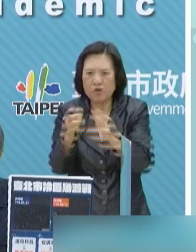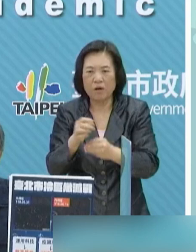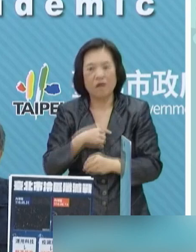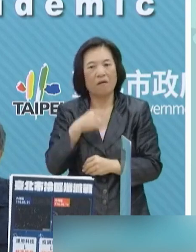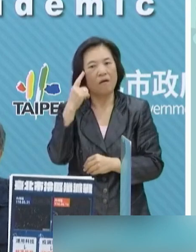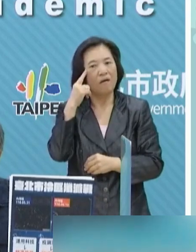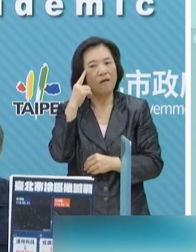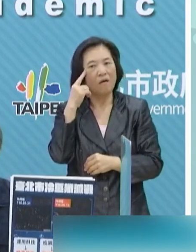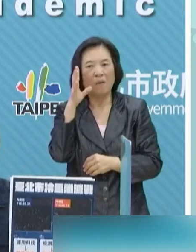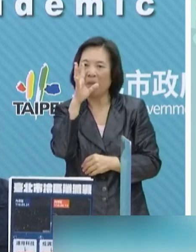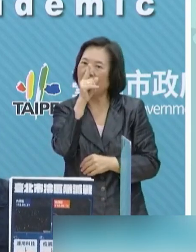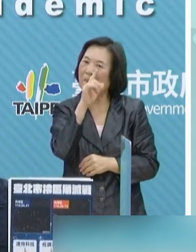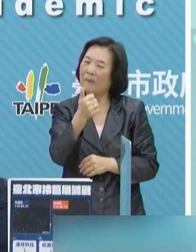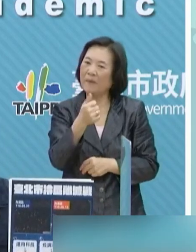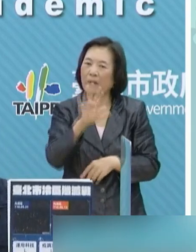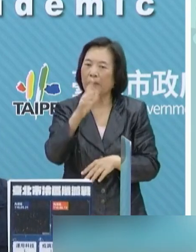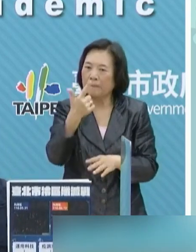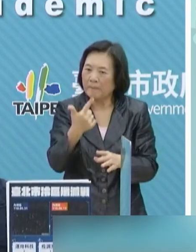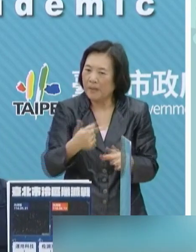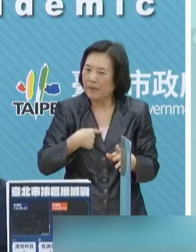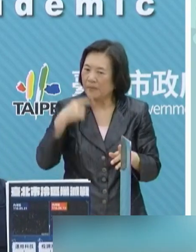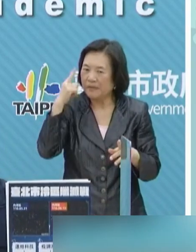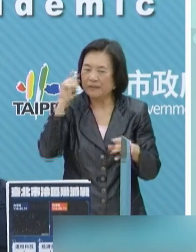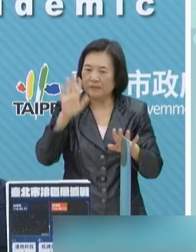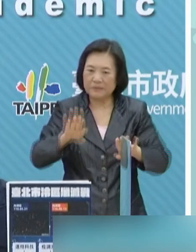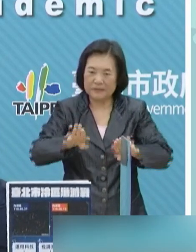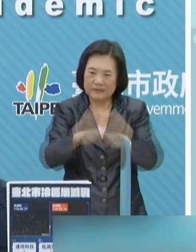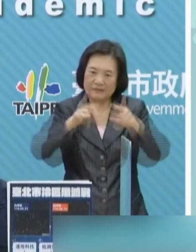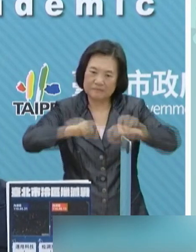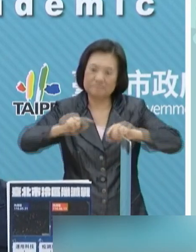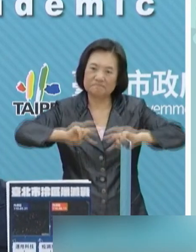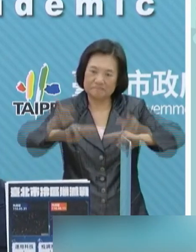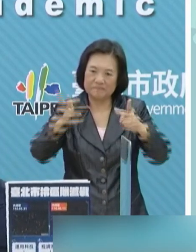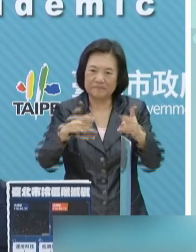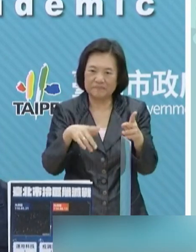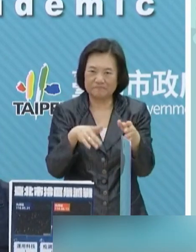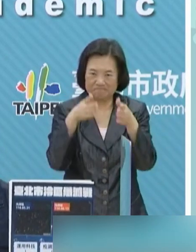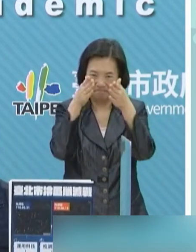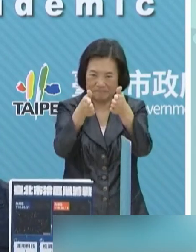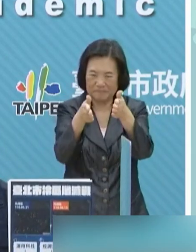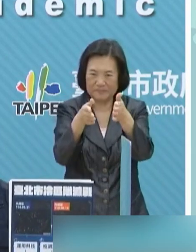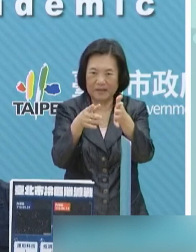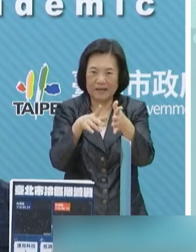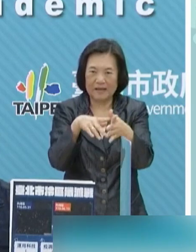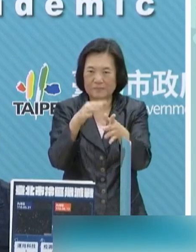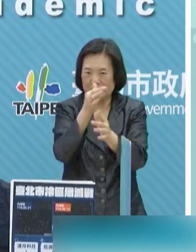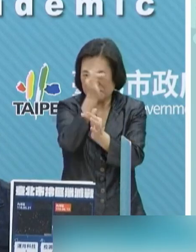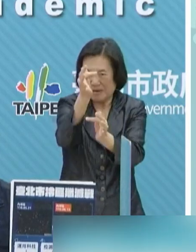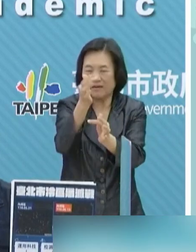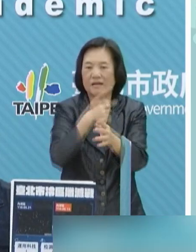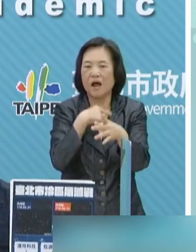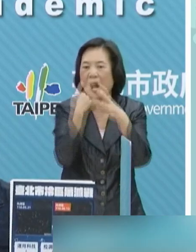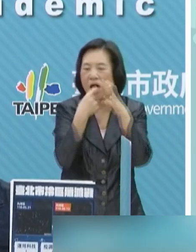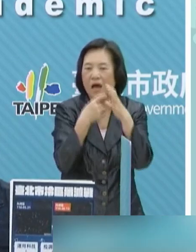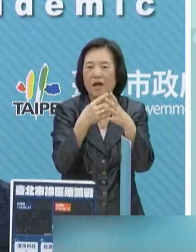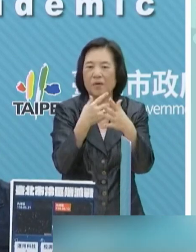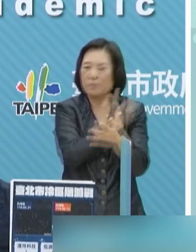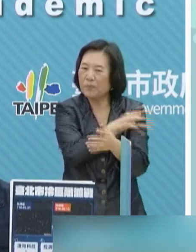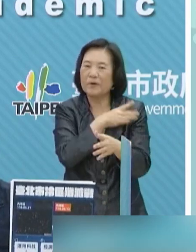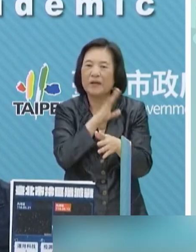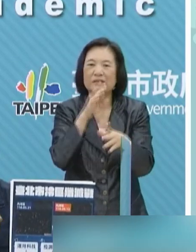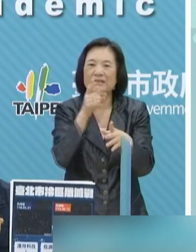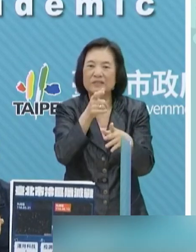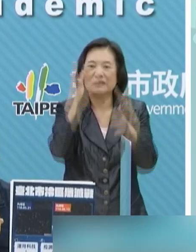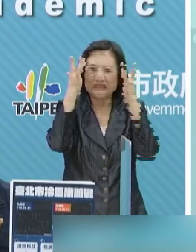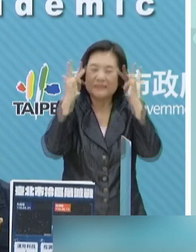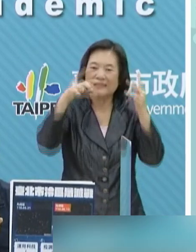就用前过去5天哦确诊的案例把它找出来，然后就把它点起来，你知道在